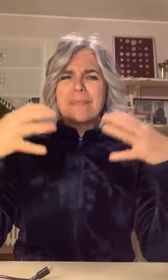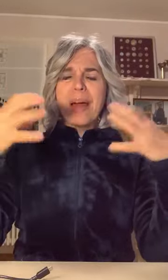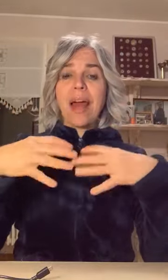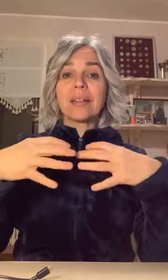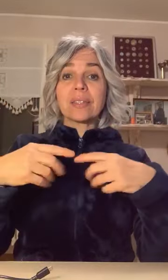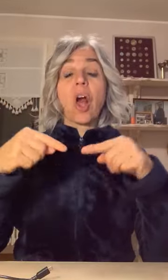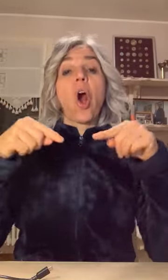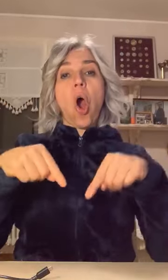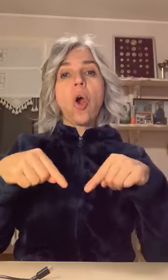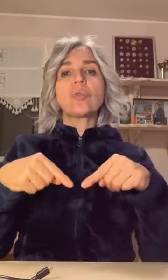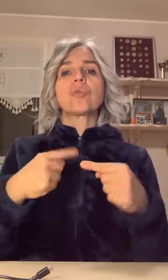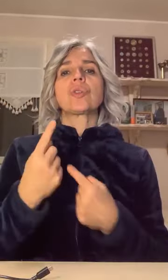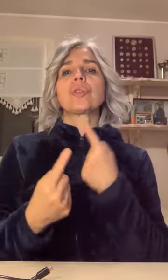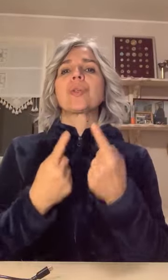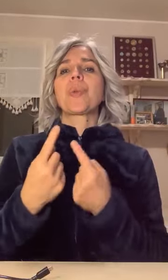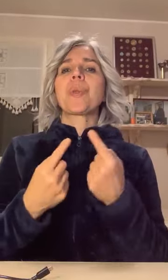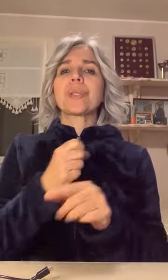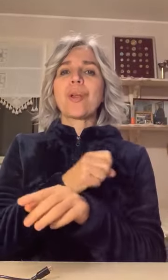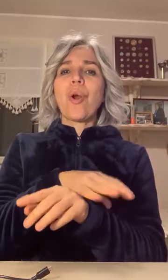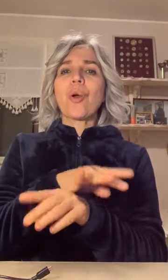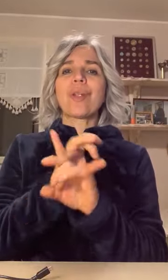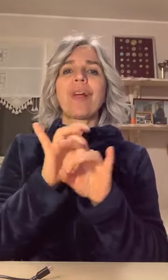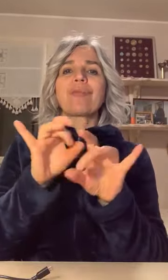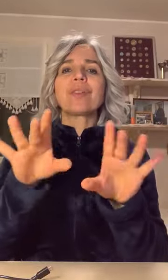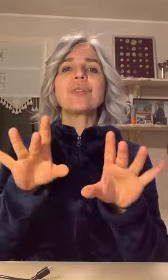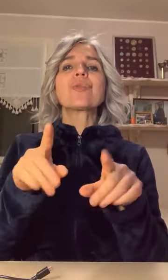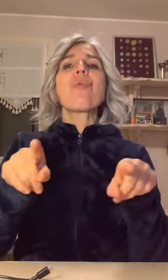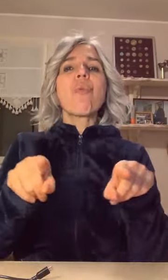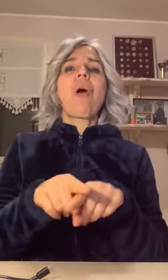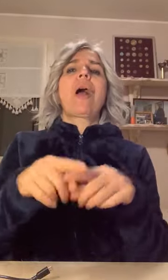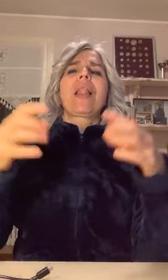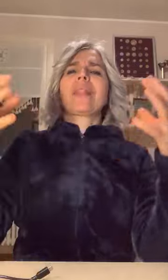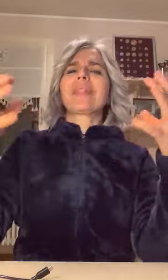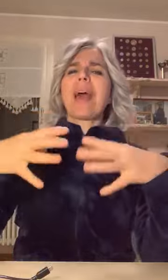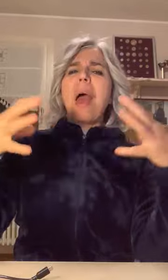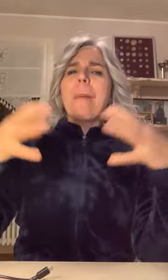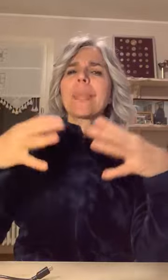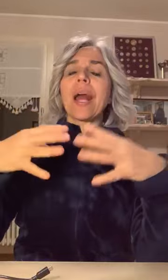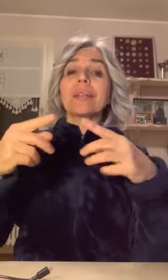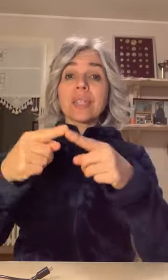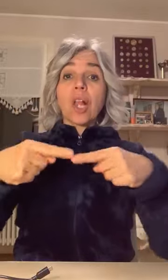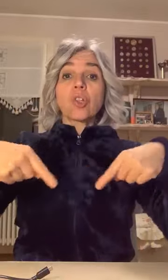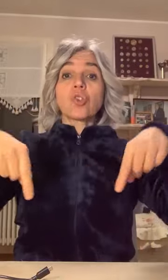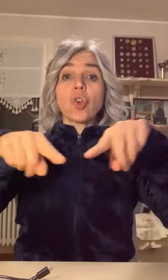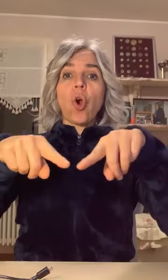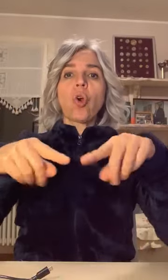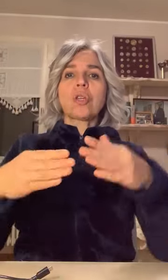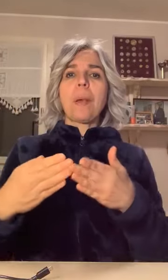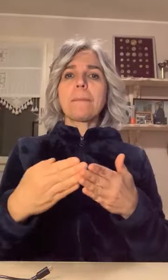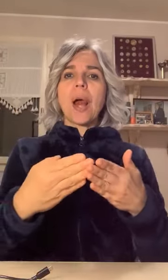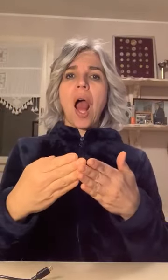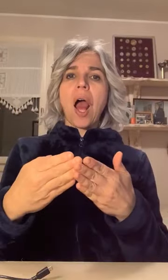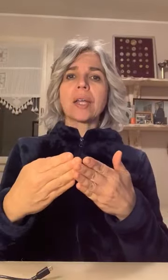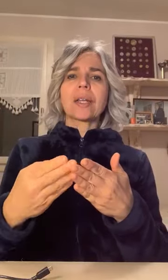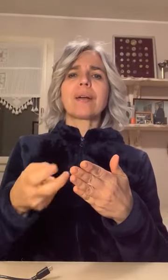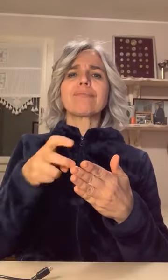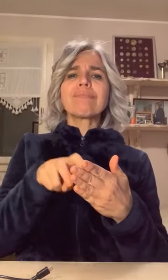tempesta. Noi siamo su questa barca che viene sballottata, le onde arrivano da ogni lato,